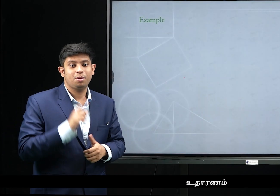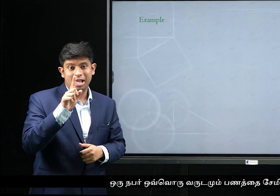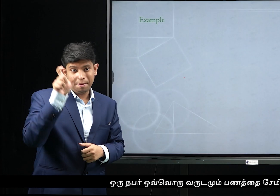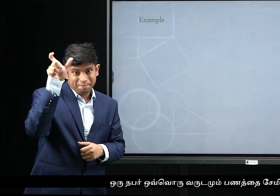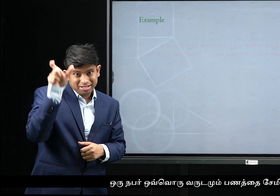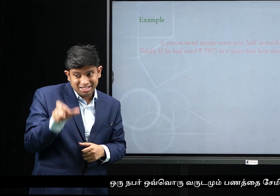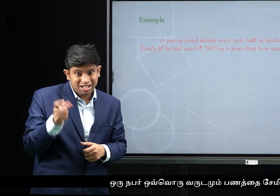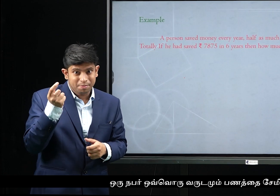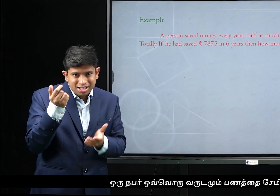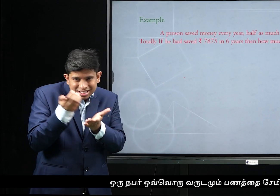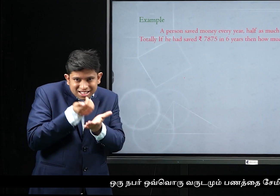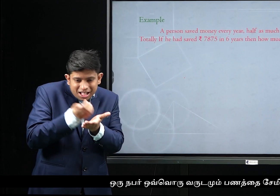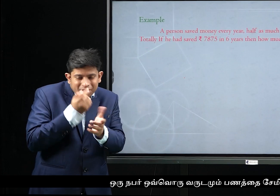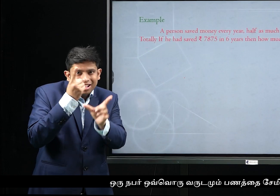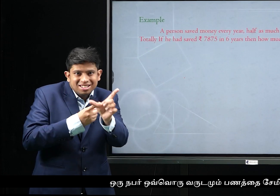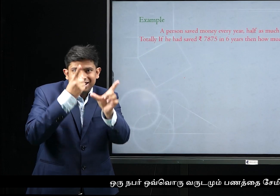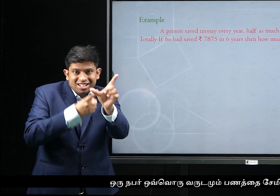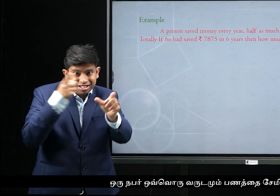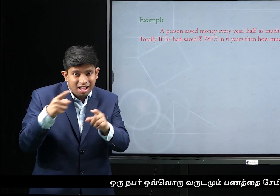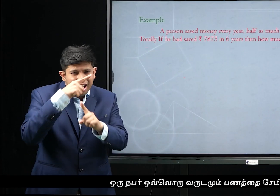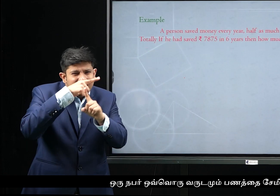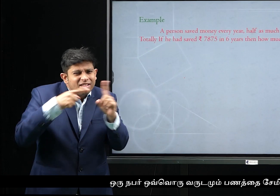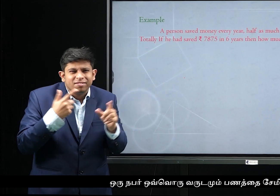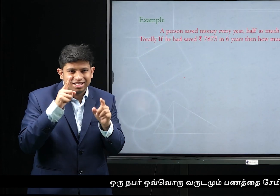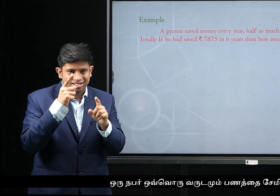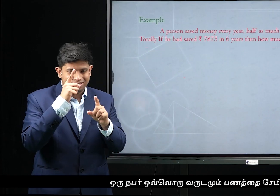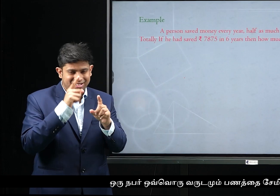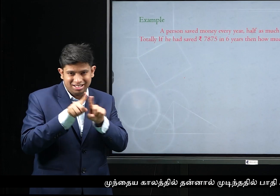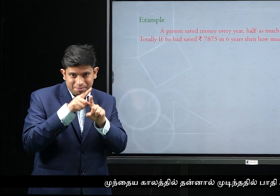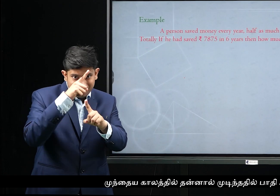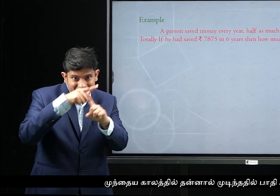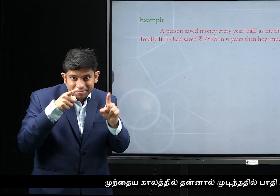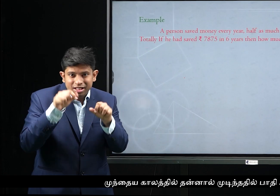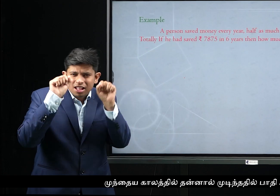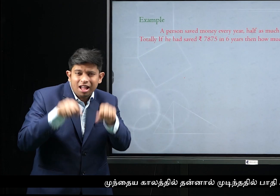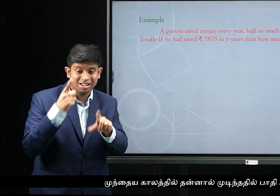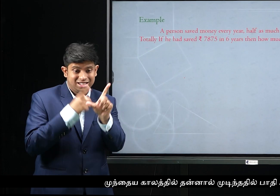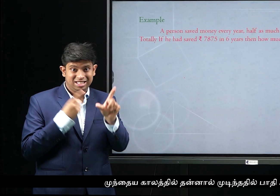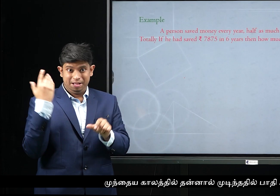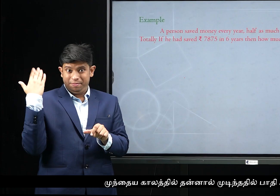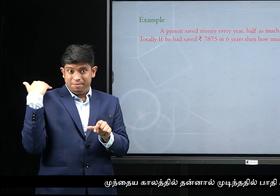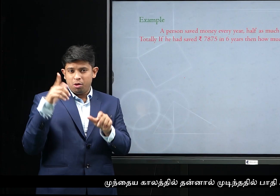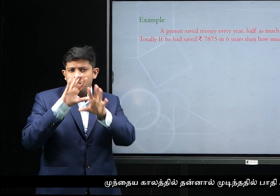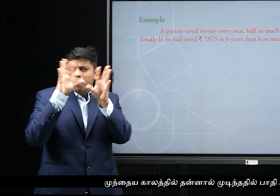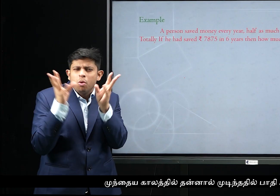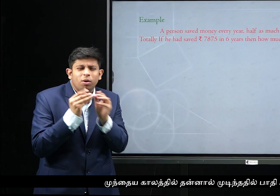ஒரு நபர் ஒவ்வொரு வருடமும் பணத்தை சேமித்தார். முந்தைய காலத்தில் தன்னால் முடிந்ததில் பாதி